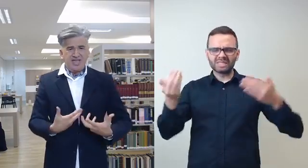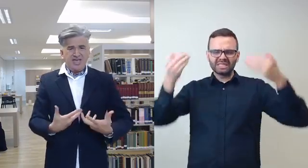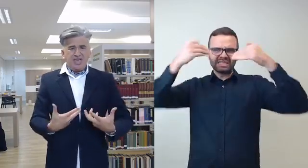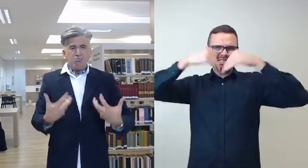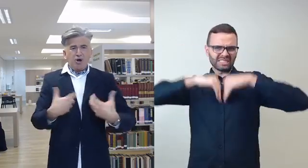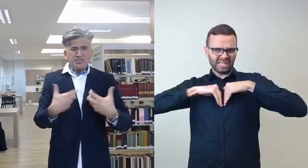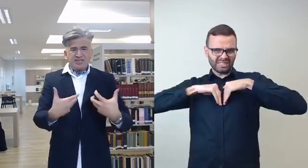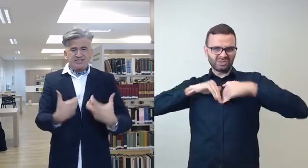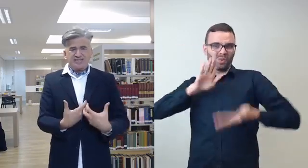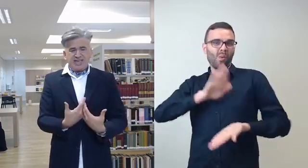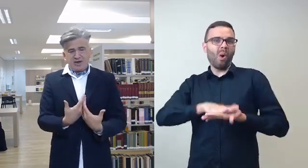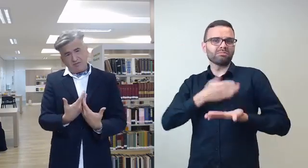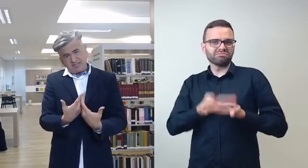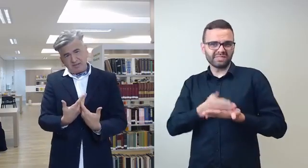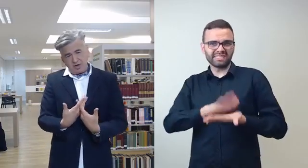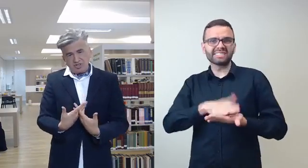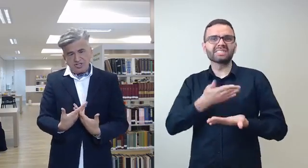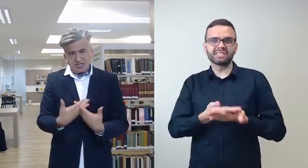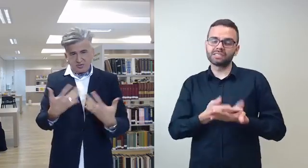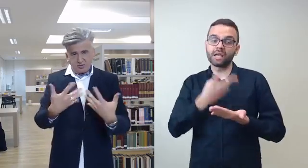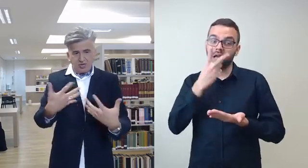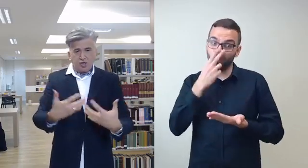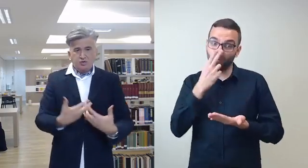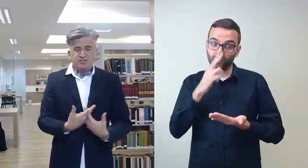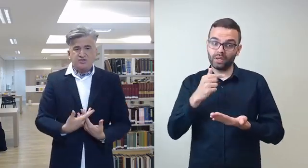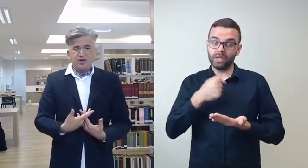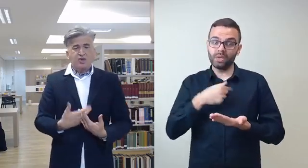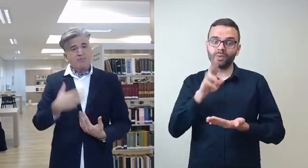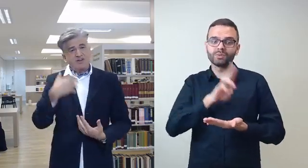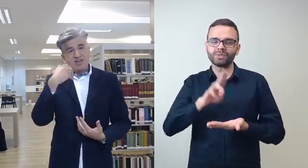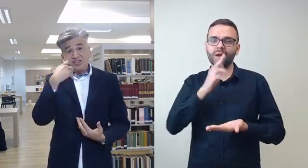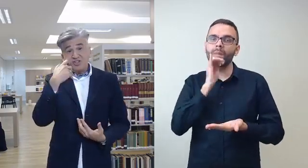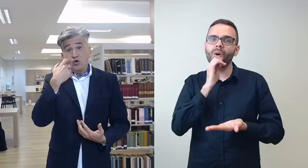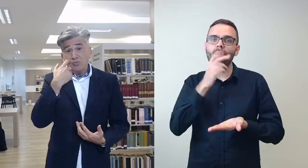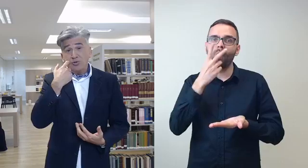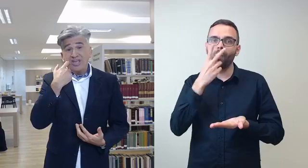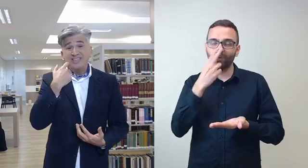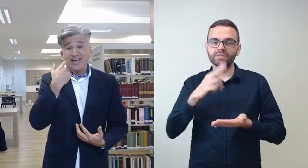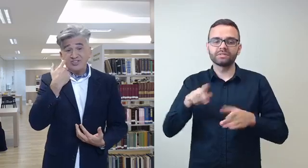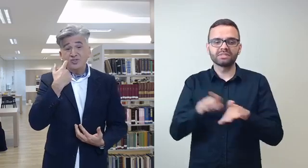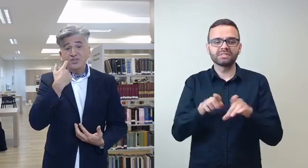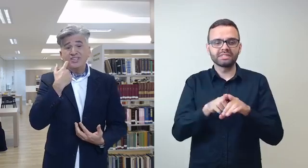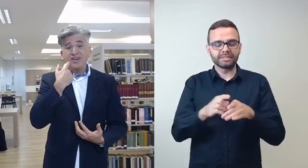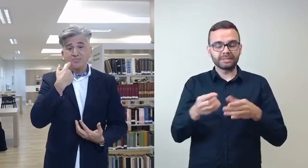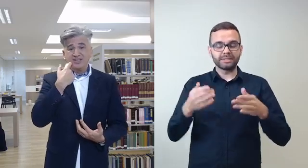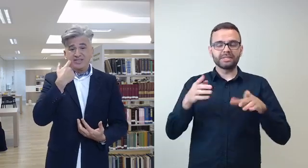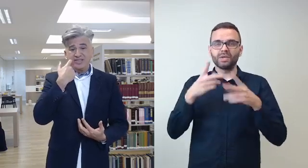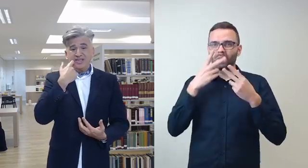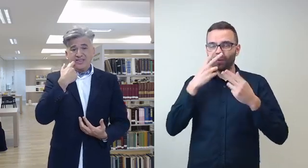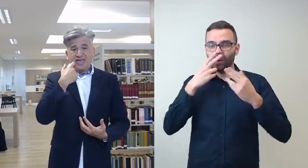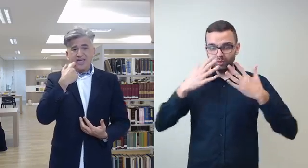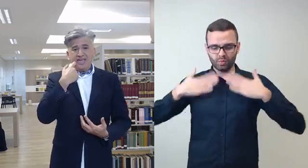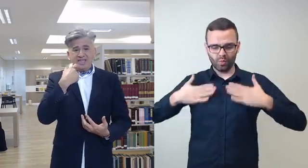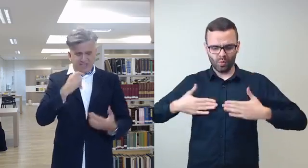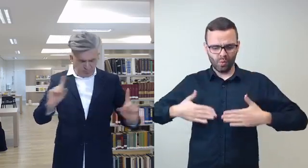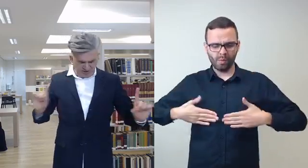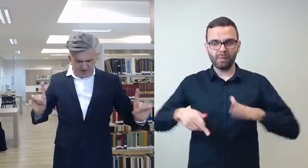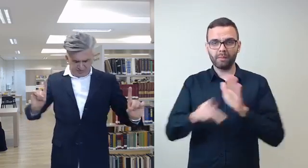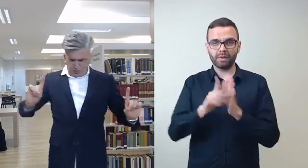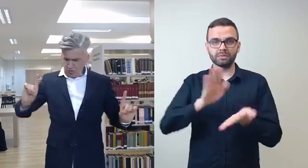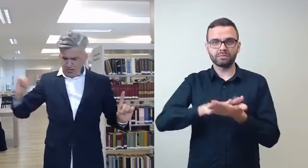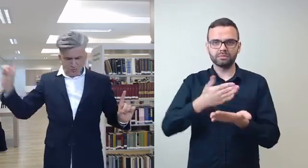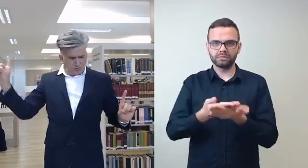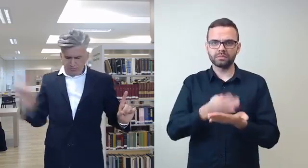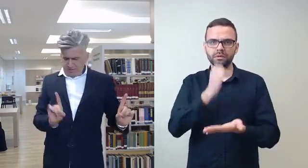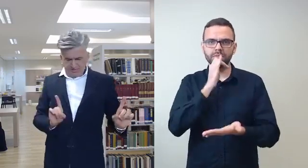tá? Embodiment é a nova terminologia que eu estou usando agora para falar de corporeidade do intérprete, tá? Então, por exemplo,